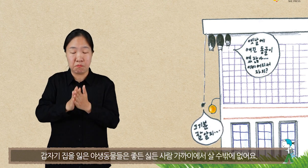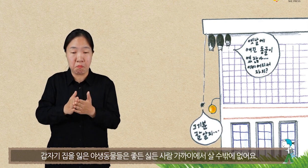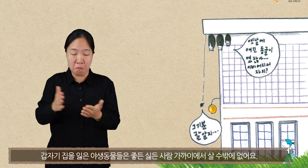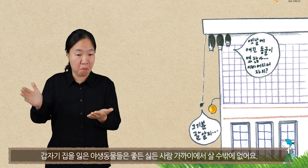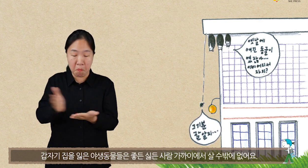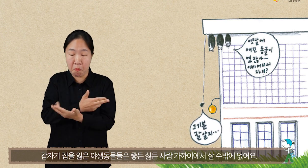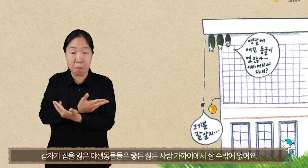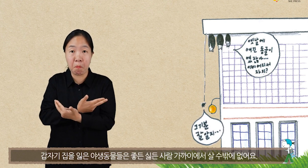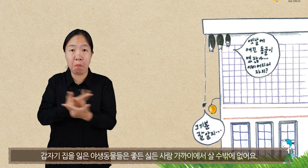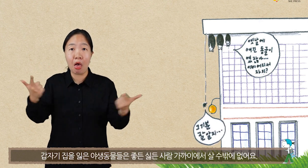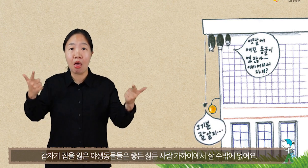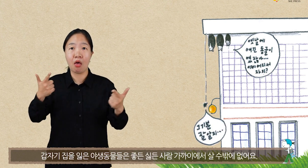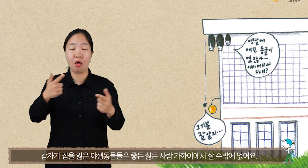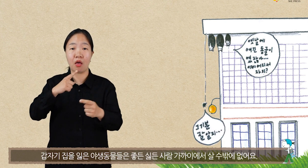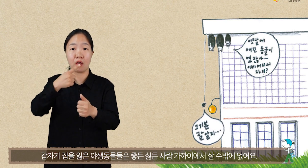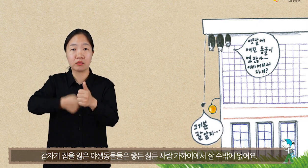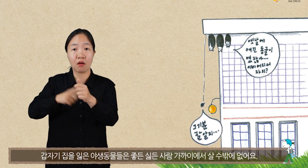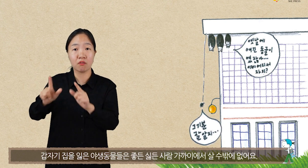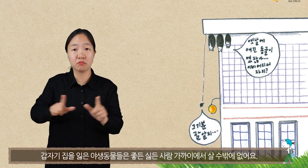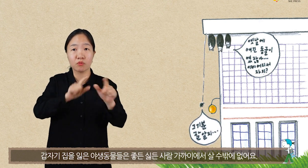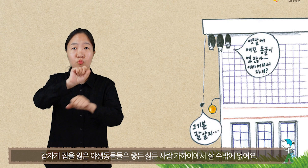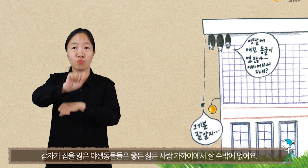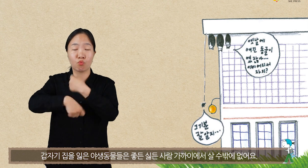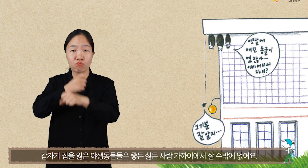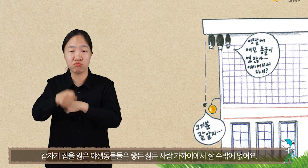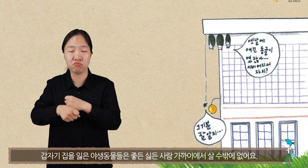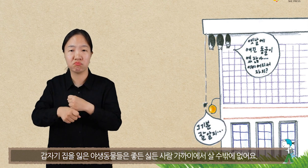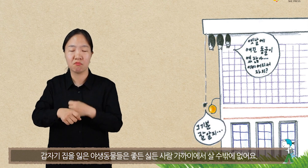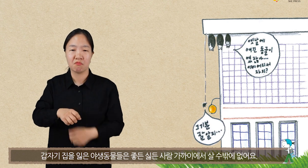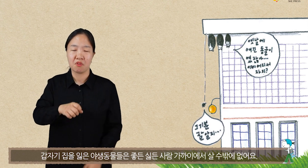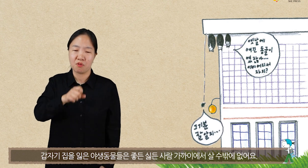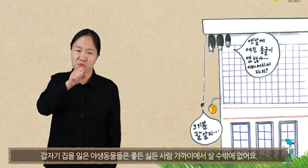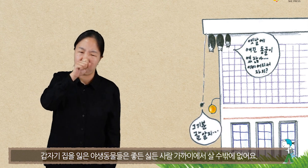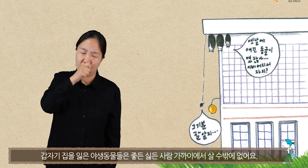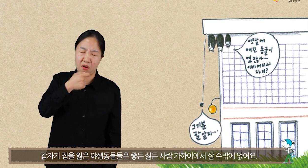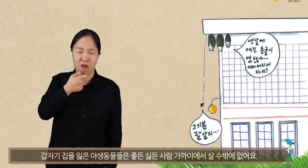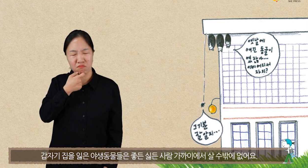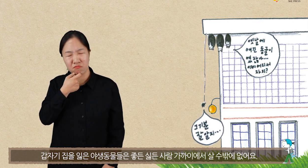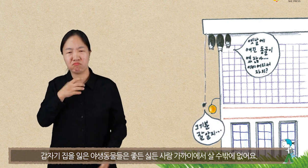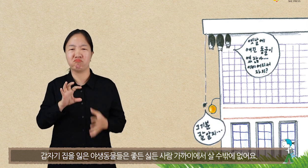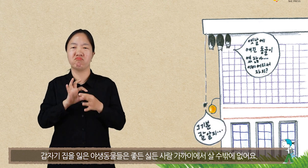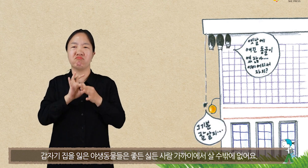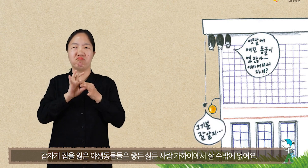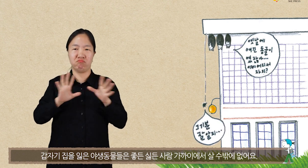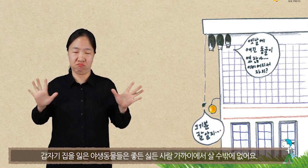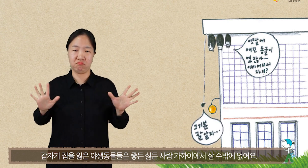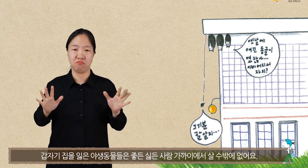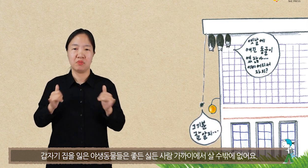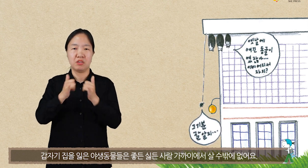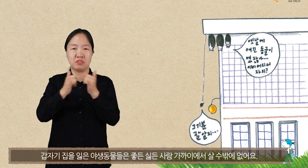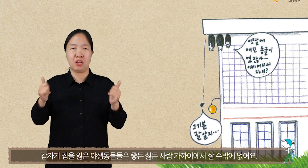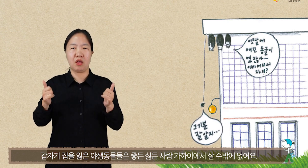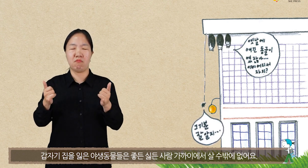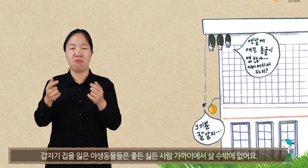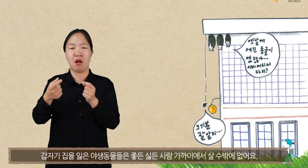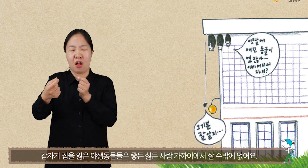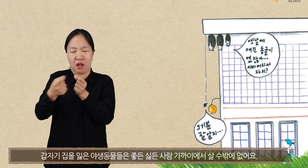갑자기 집을 잃은 야생동물들은 좋든 싫든 사람 가까이에서 살 수밖에